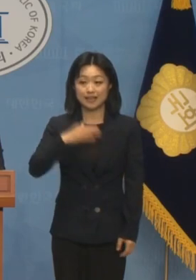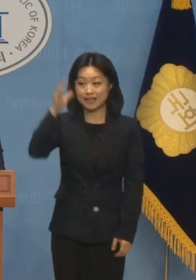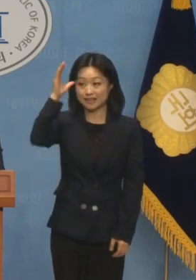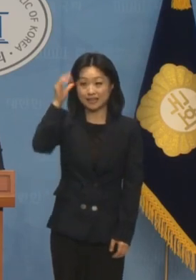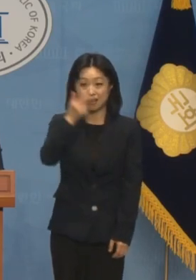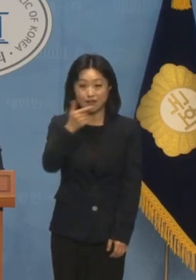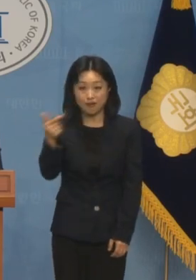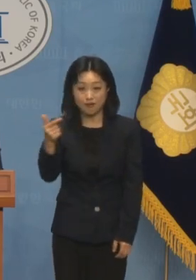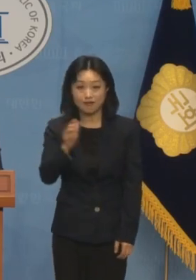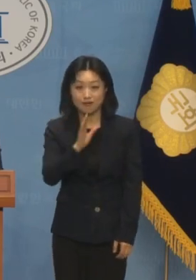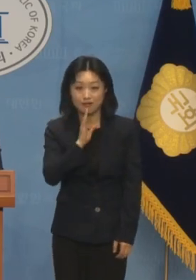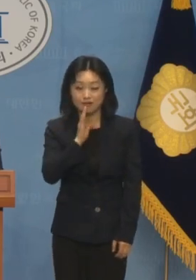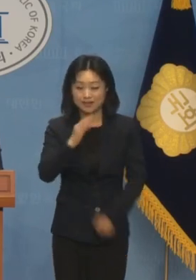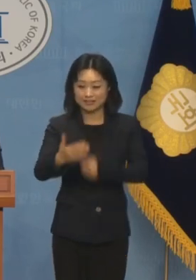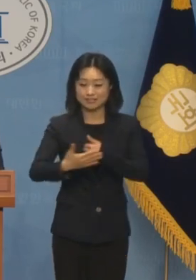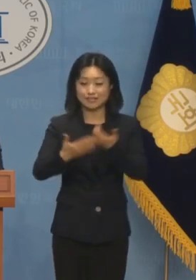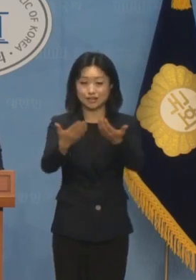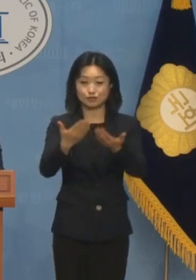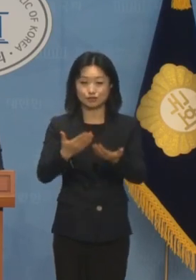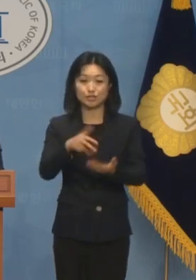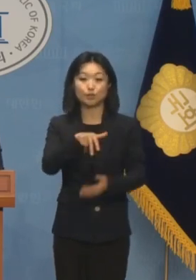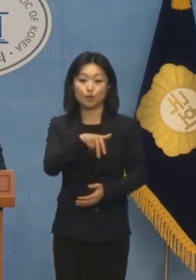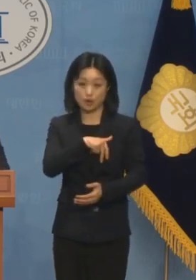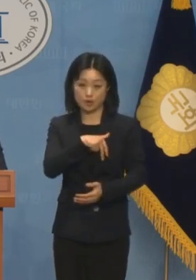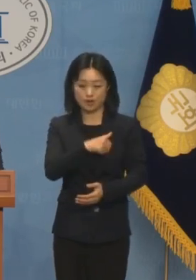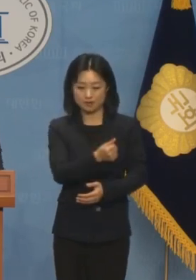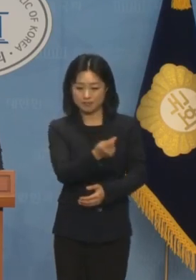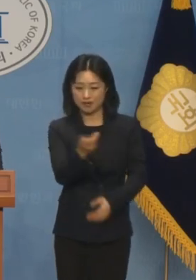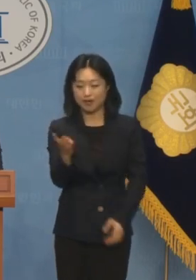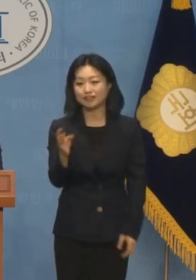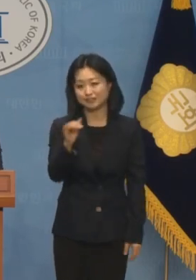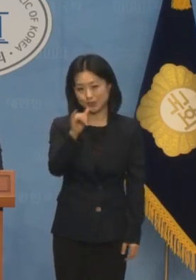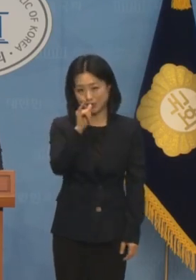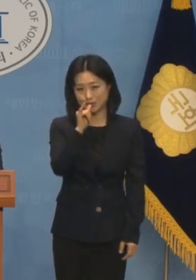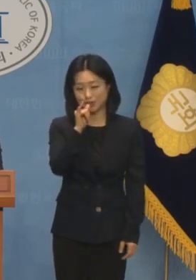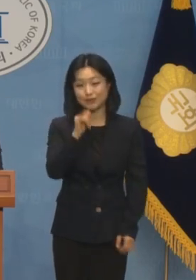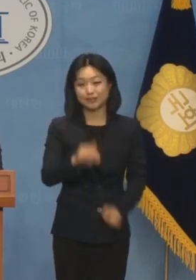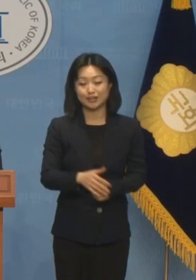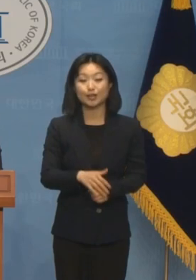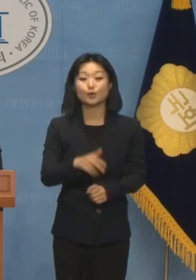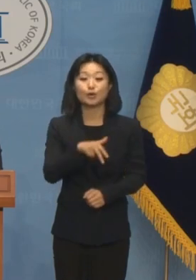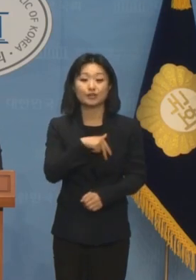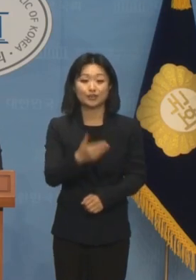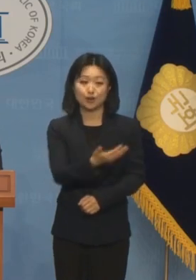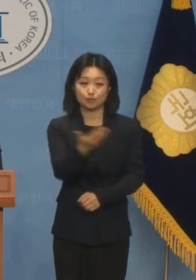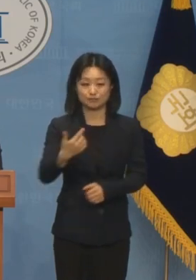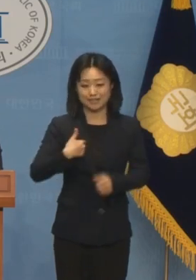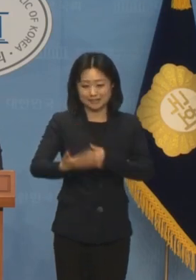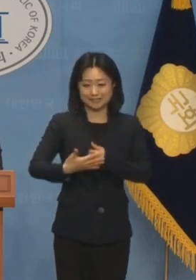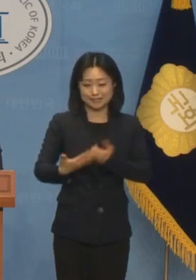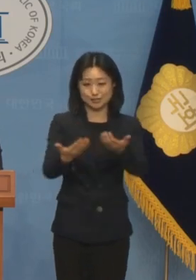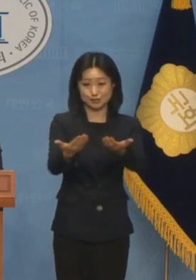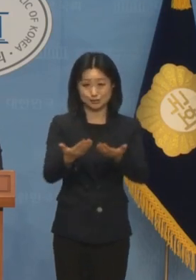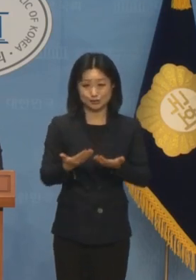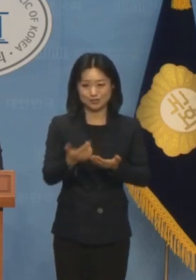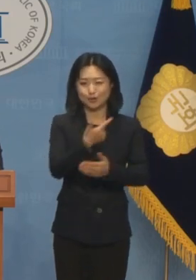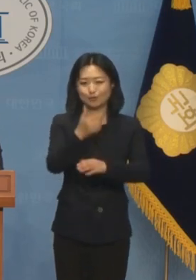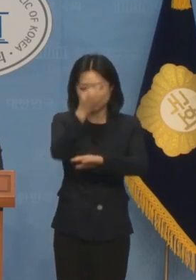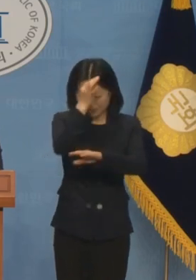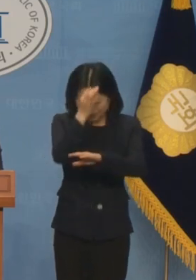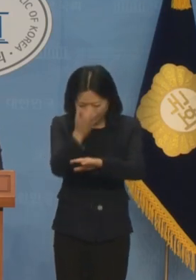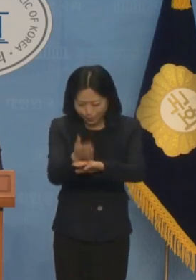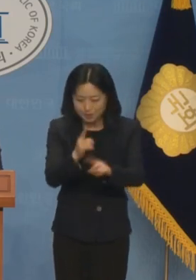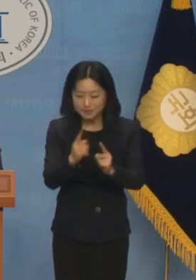기대를 하고 또 지지해 주신 의원님들이 많이 계십니다. 그 의원님들께 죄송하다는